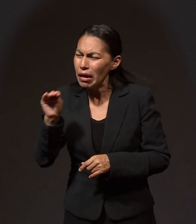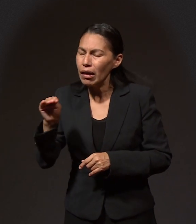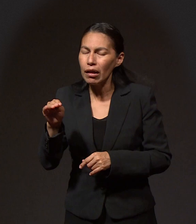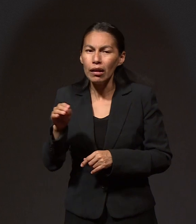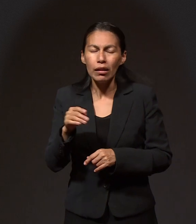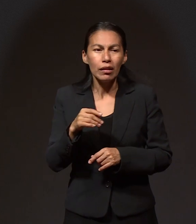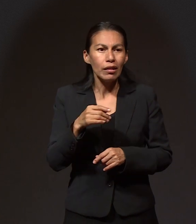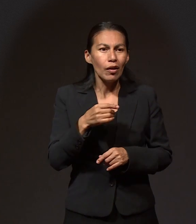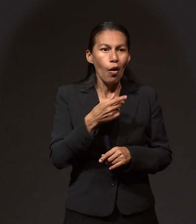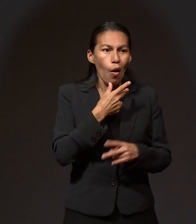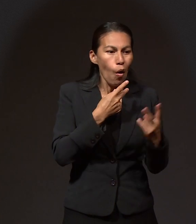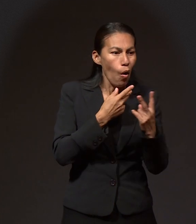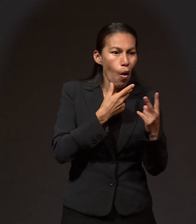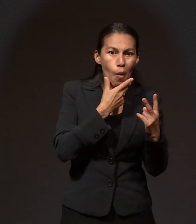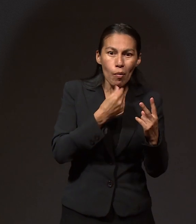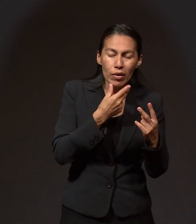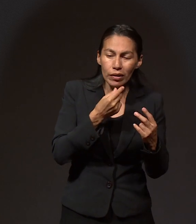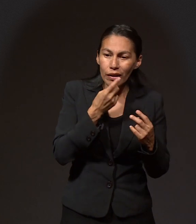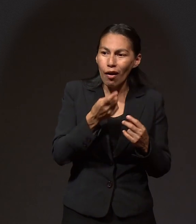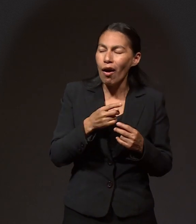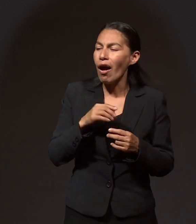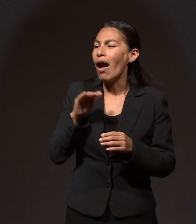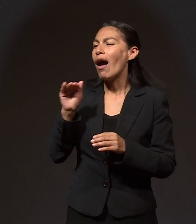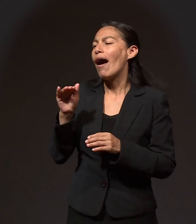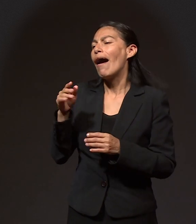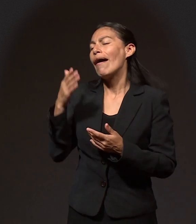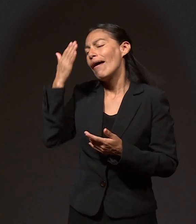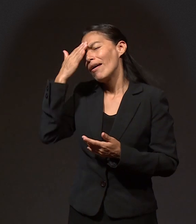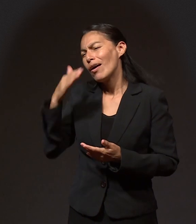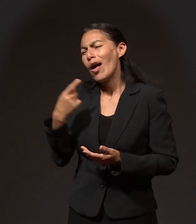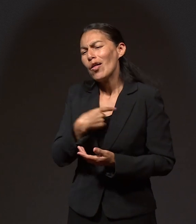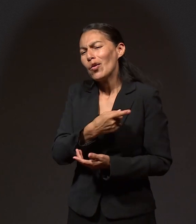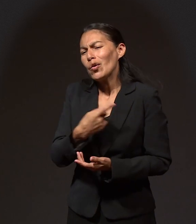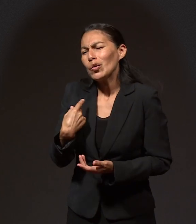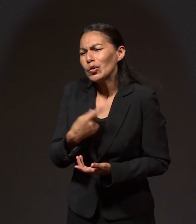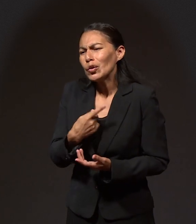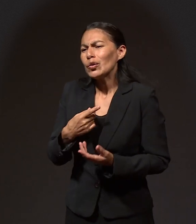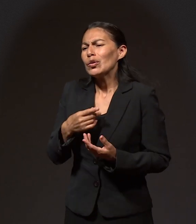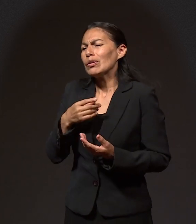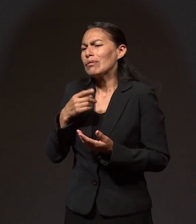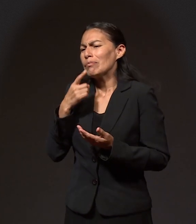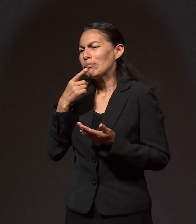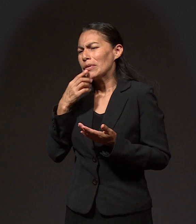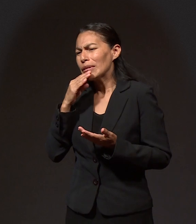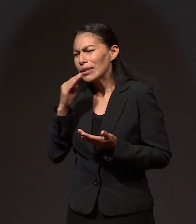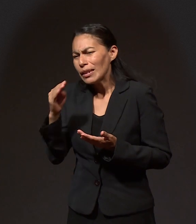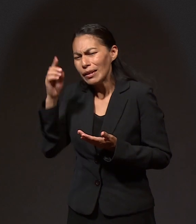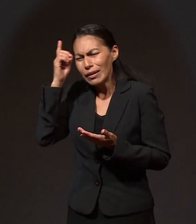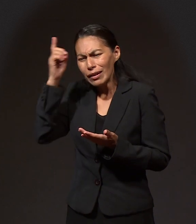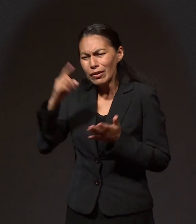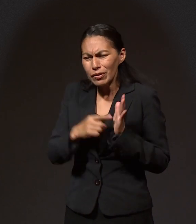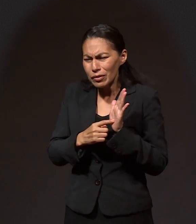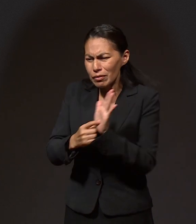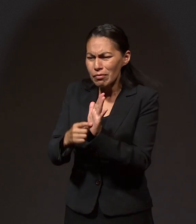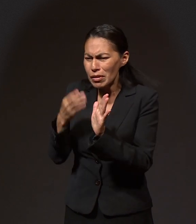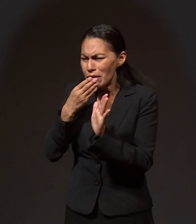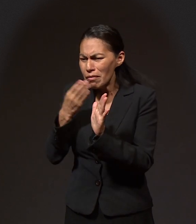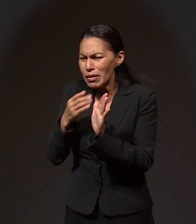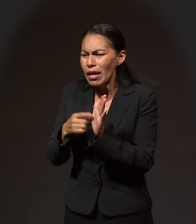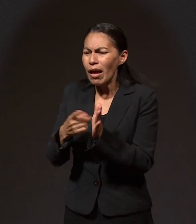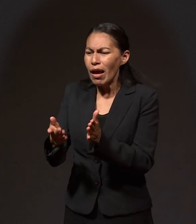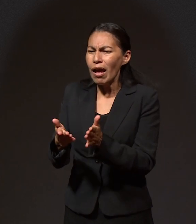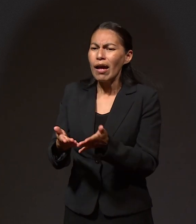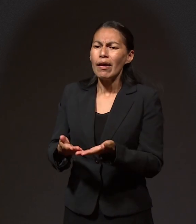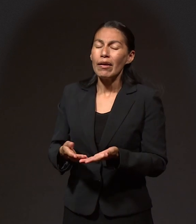acompañando aquí. Y este niño, sus ojos han sido abiertos y han visto al ángel del Señor. Así que venimos a traer la bendición de Dios. Y esa señora